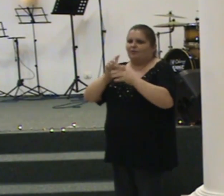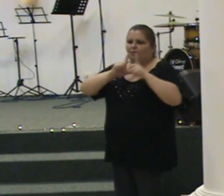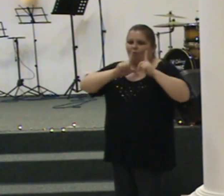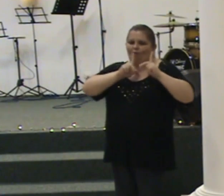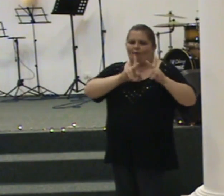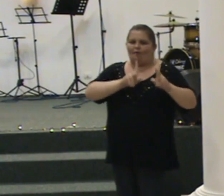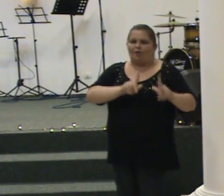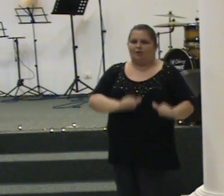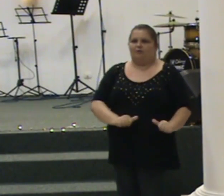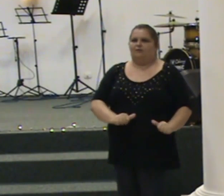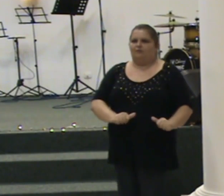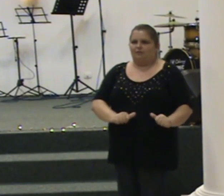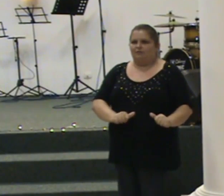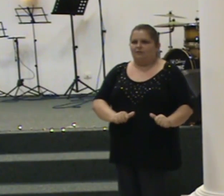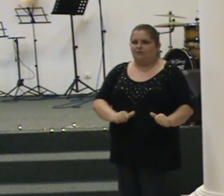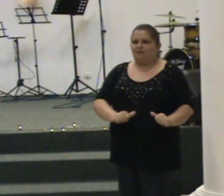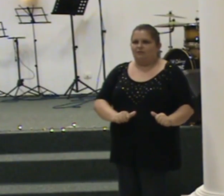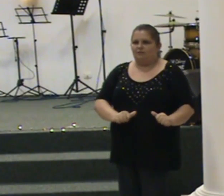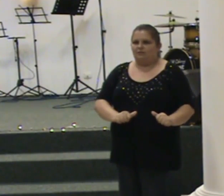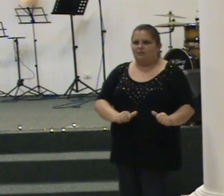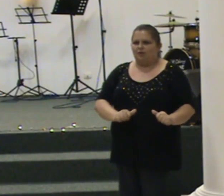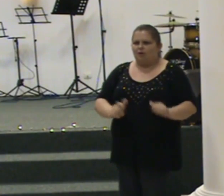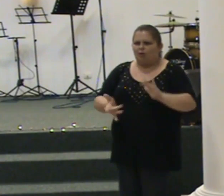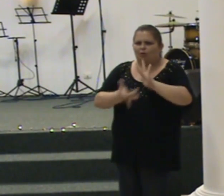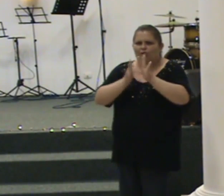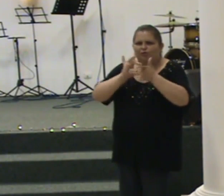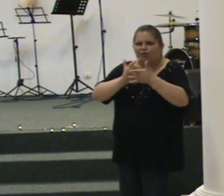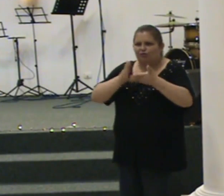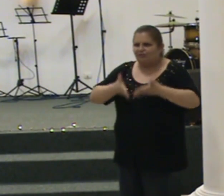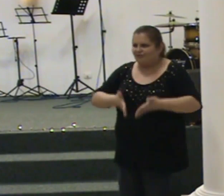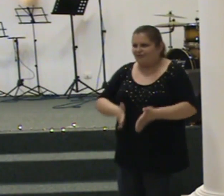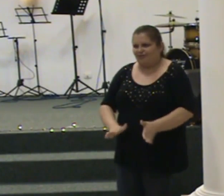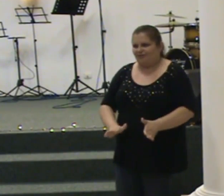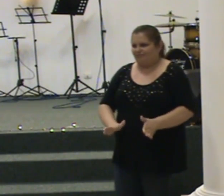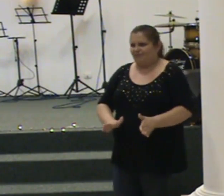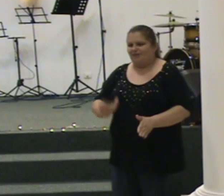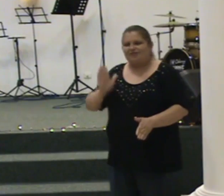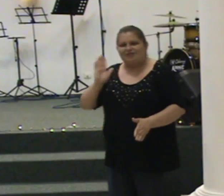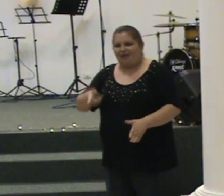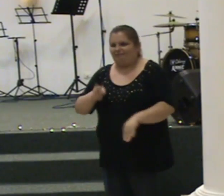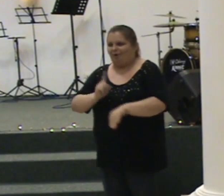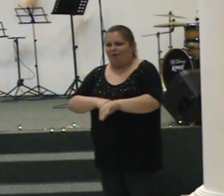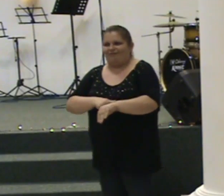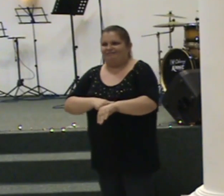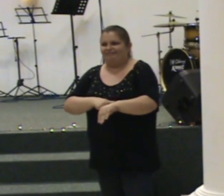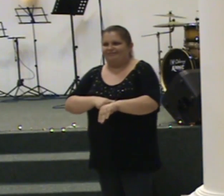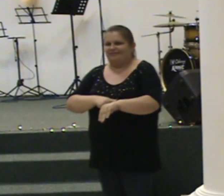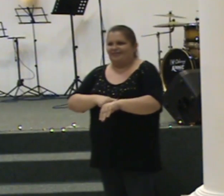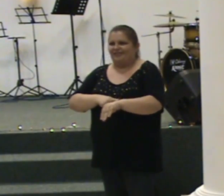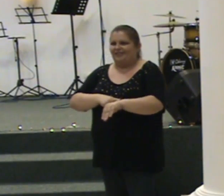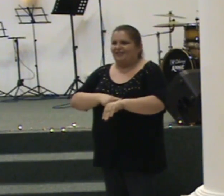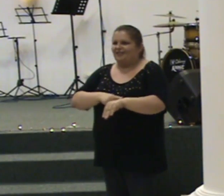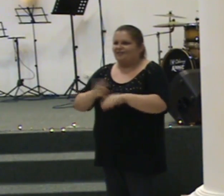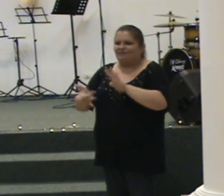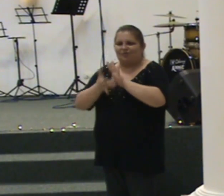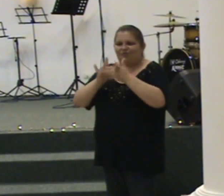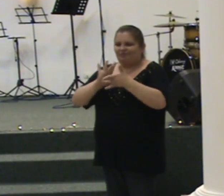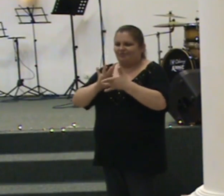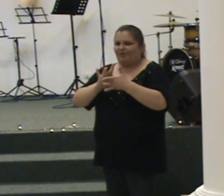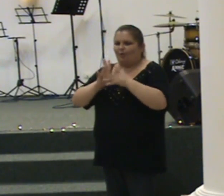que ele nasceu. Já havia ali o poder de vencer as trevas. Em Jesus,